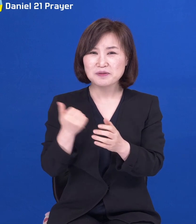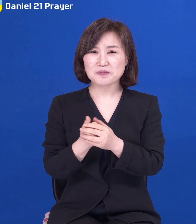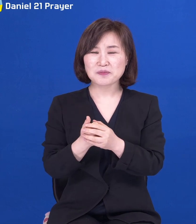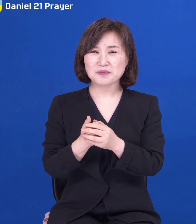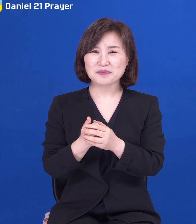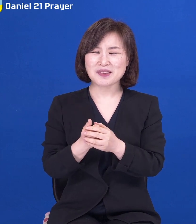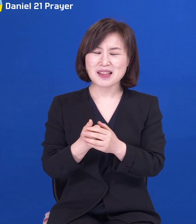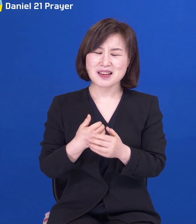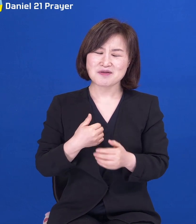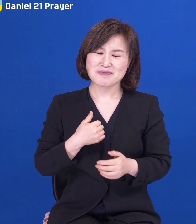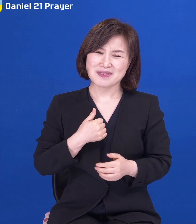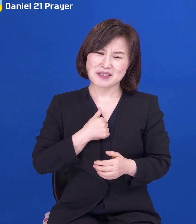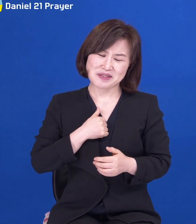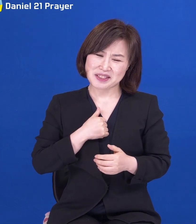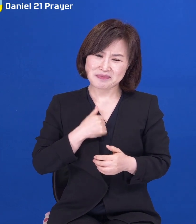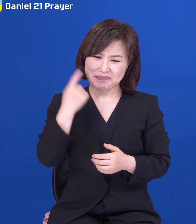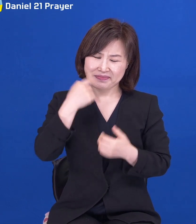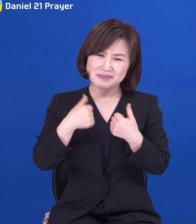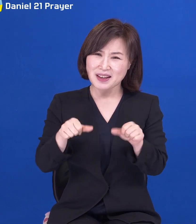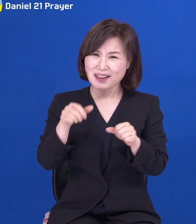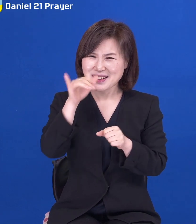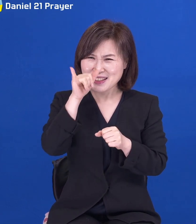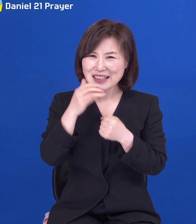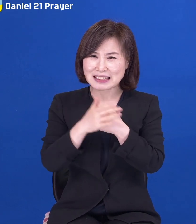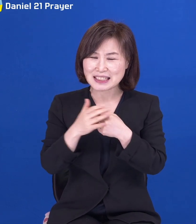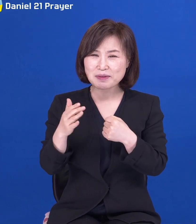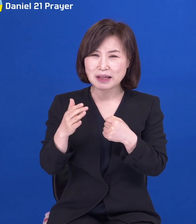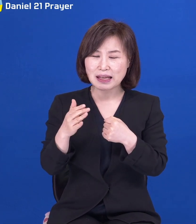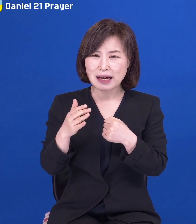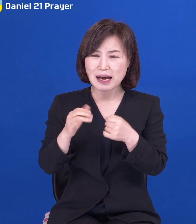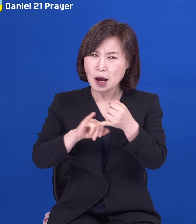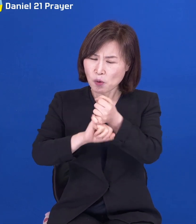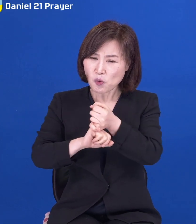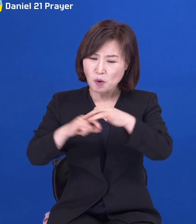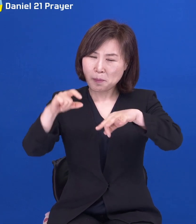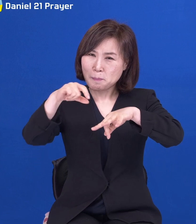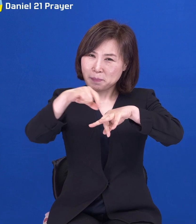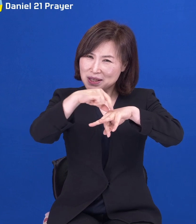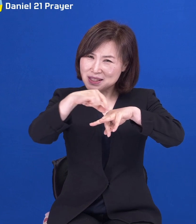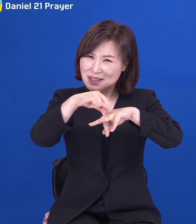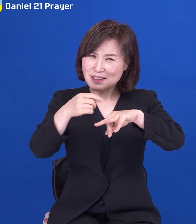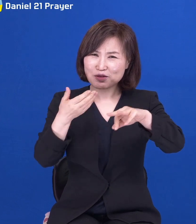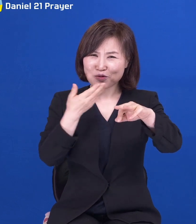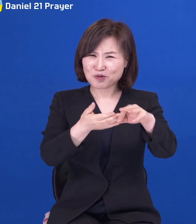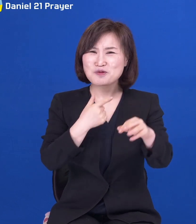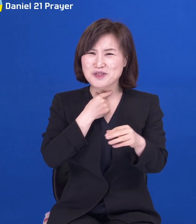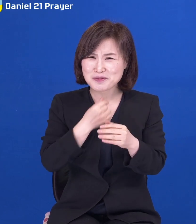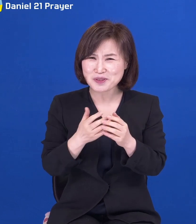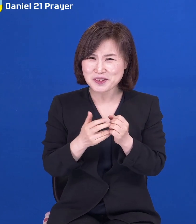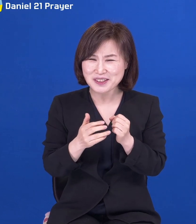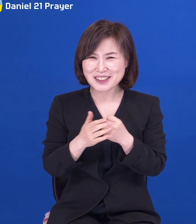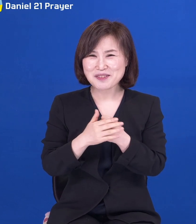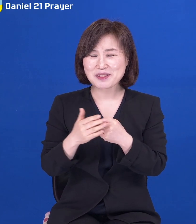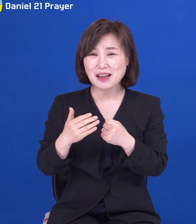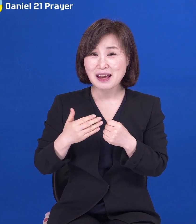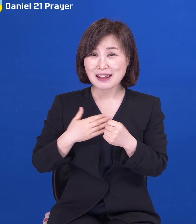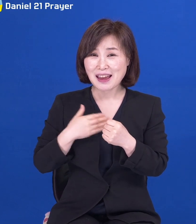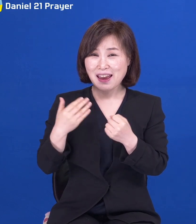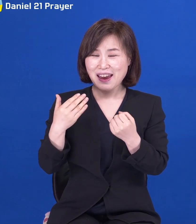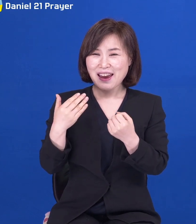자존심이 상해서 내가 다른 건 못해도 반지는 무조건 한다 했는데 저희 담임 목사님이 장학금을 100만 원을